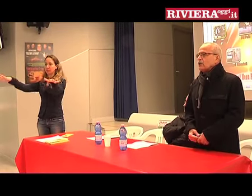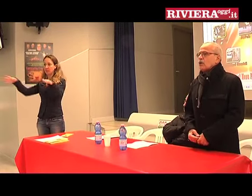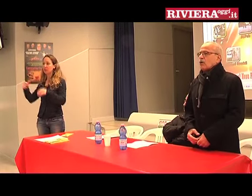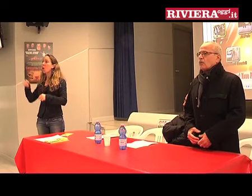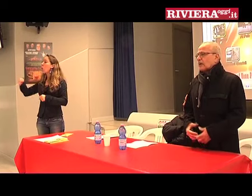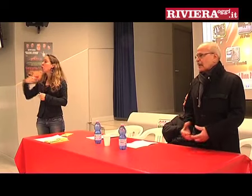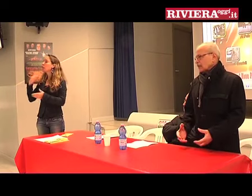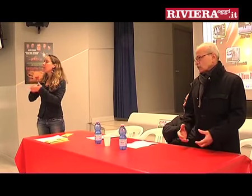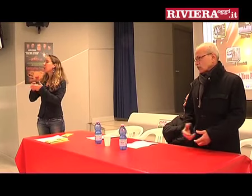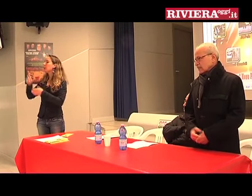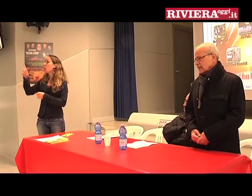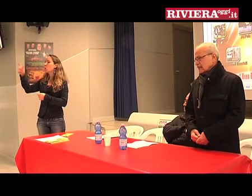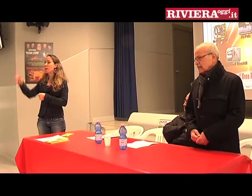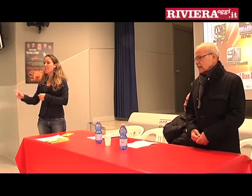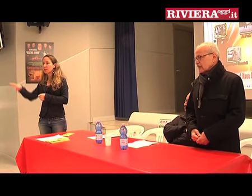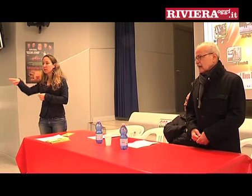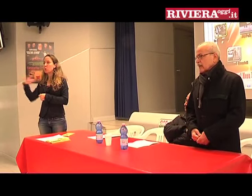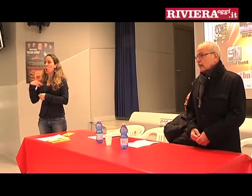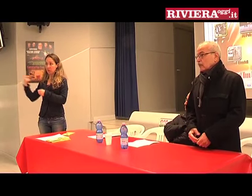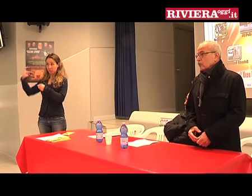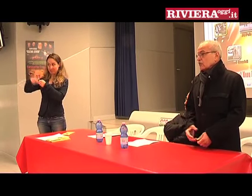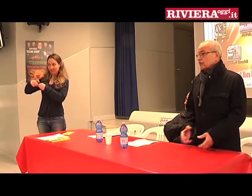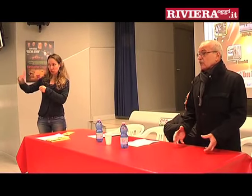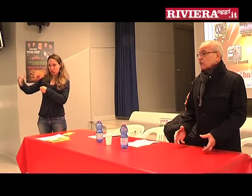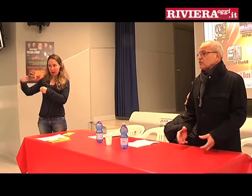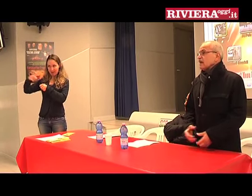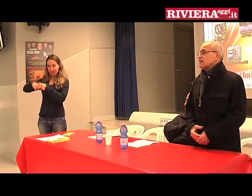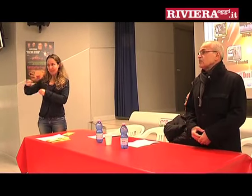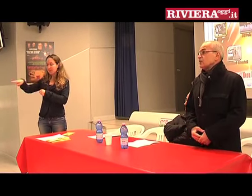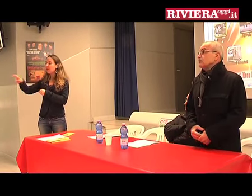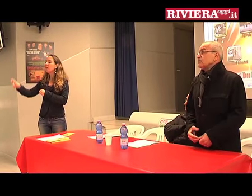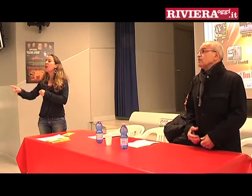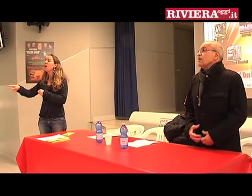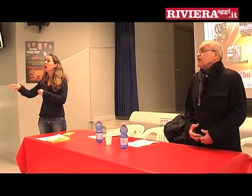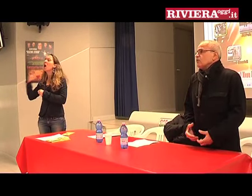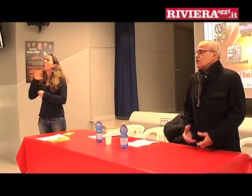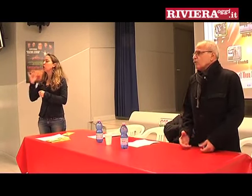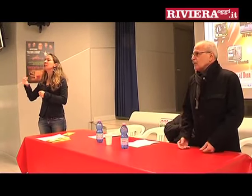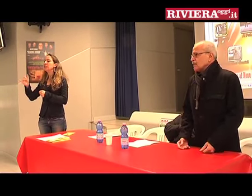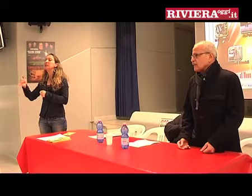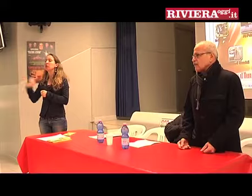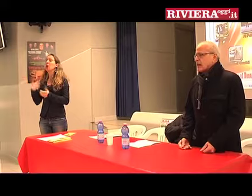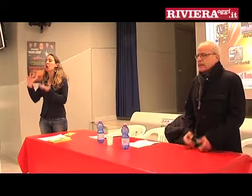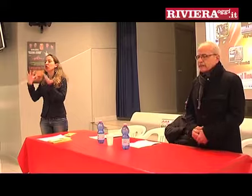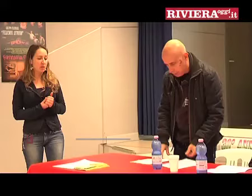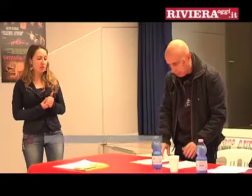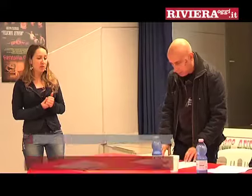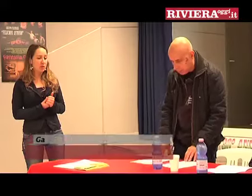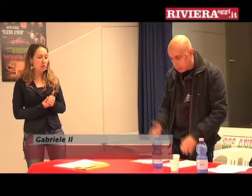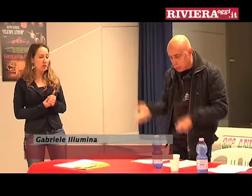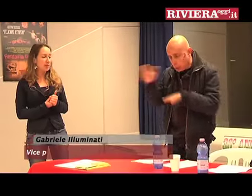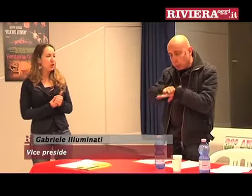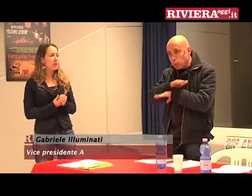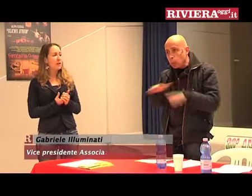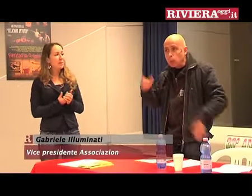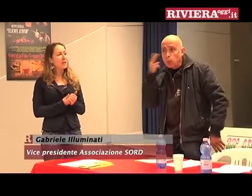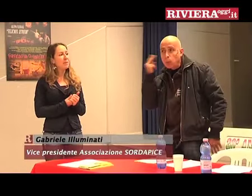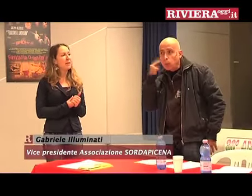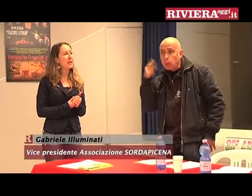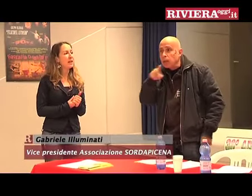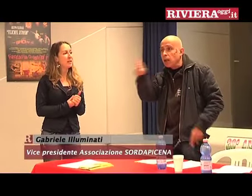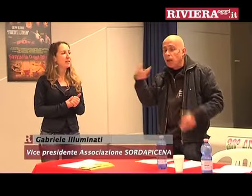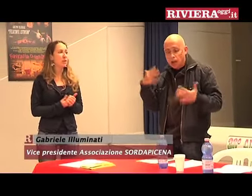io ho parlato di questa iniziativa e lui con il vero entusiasmo ha detto sì, anch'io voglio partecipare. Sono capace